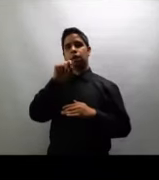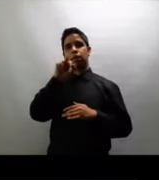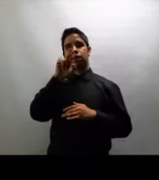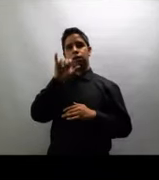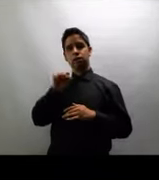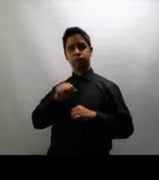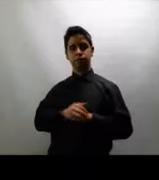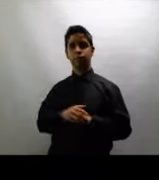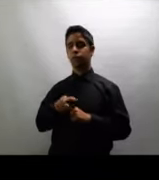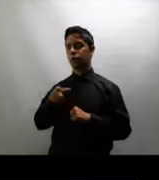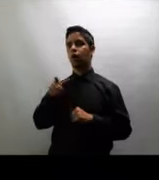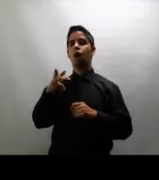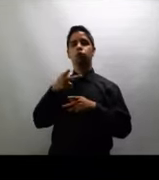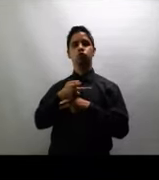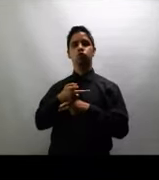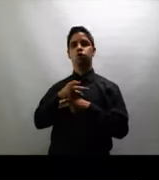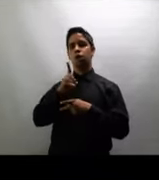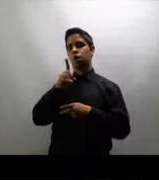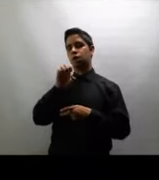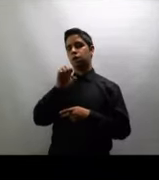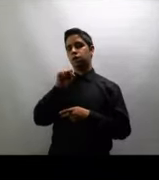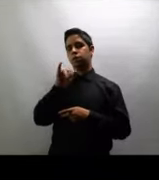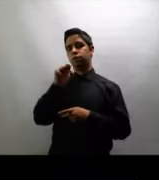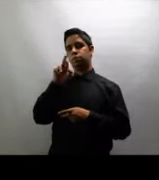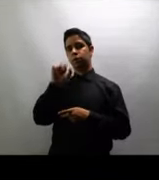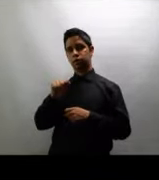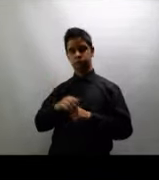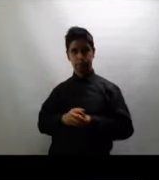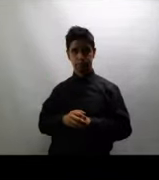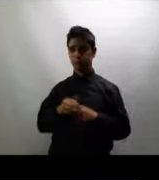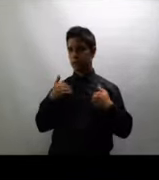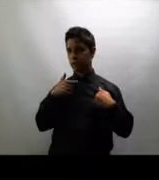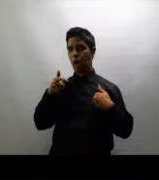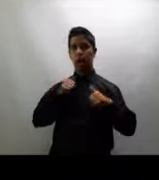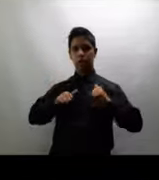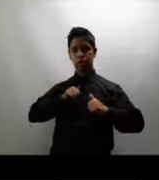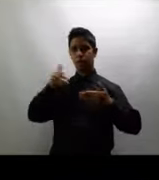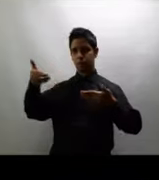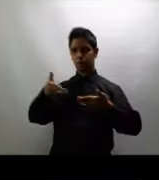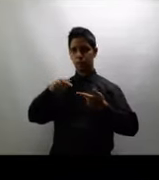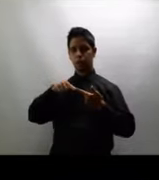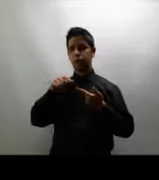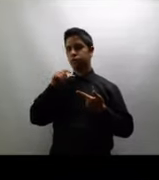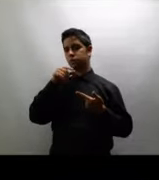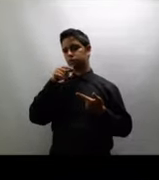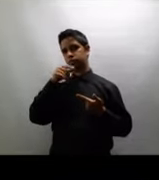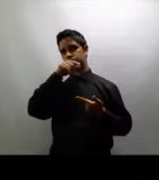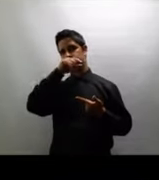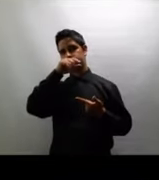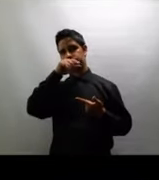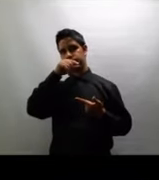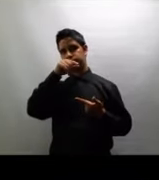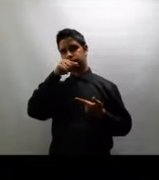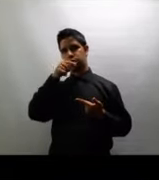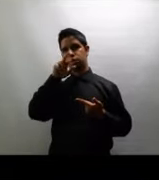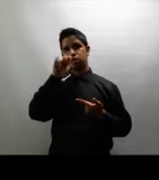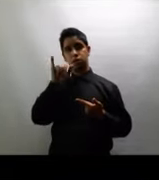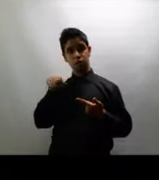la producción es de Decimanía, y está Dani Rivera y artistas invitados. Está Geray de las Islas Canarias, que